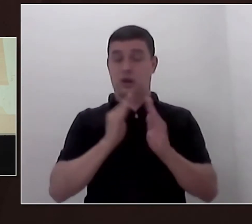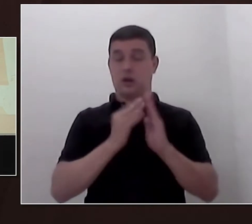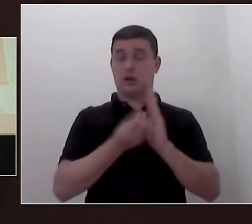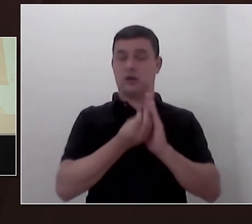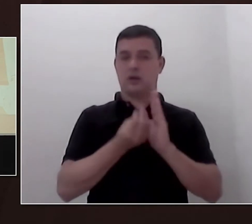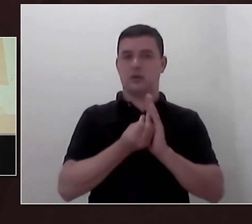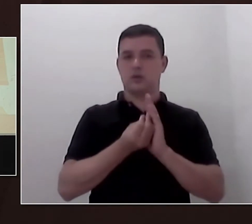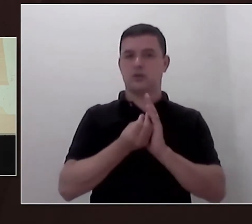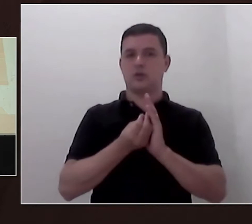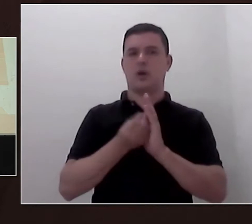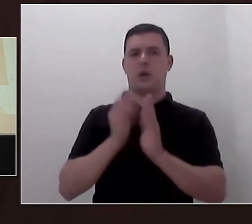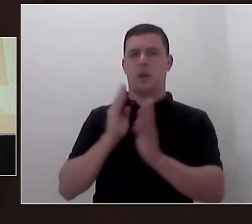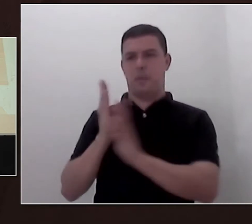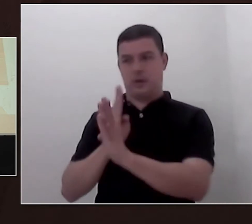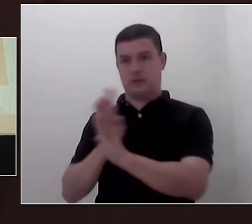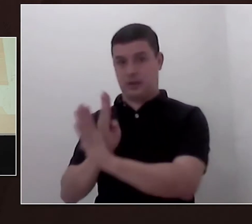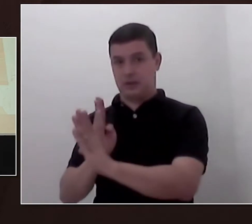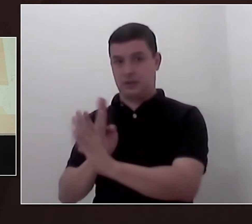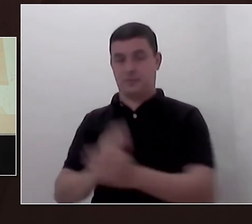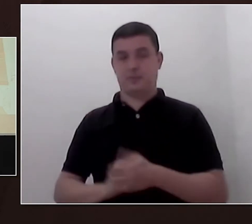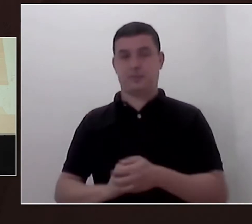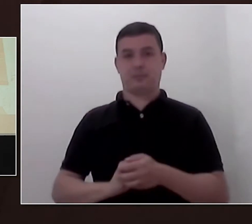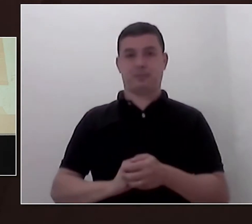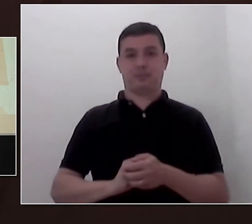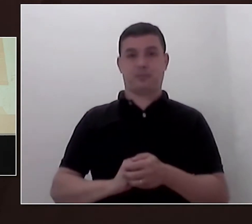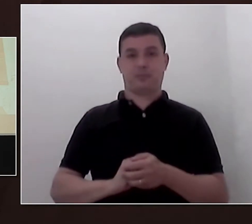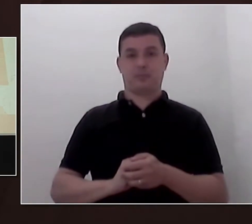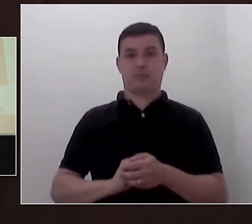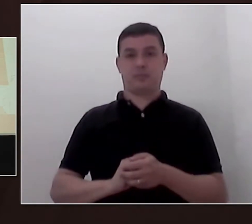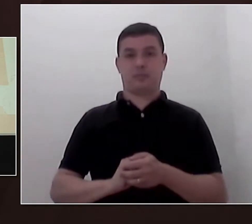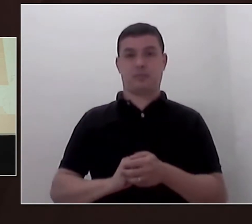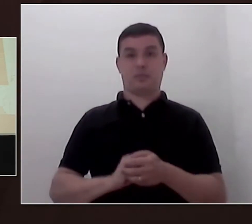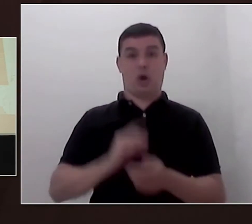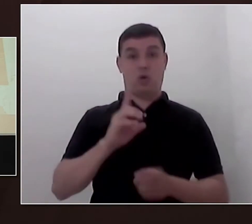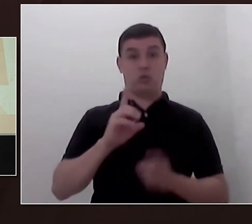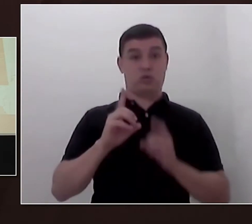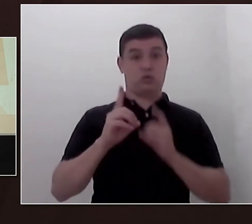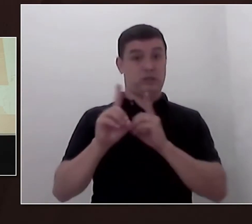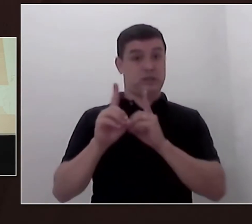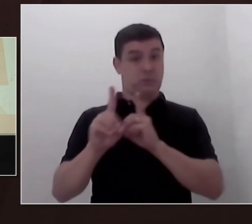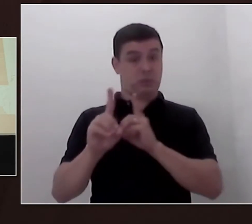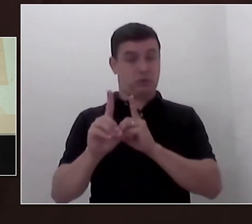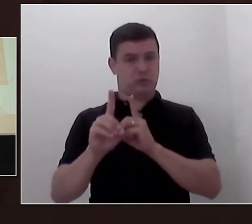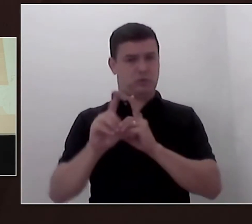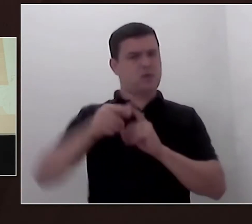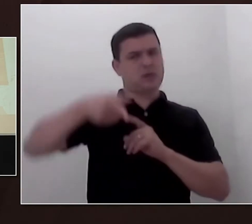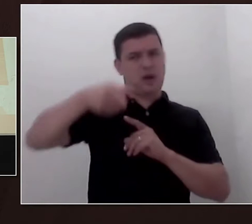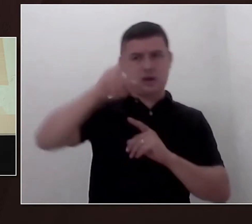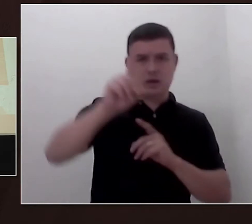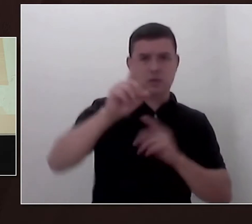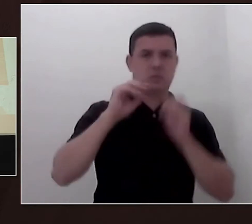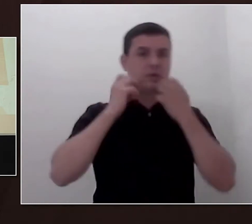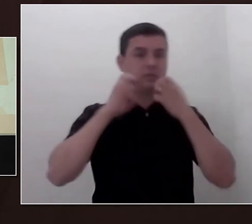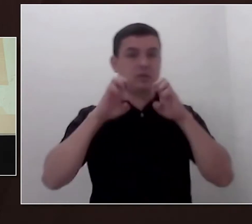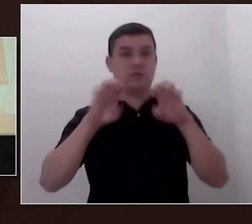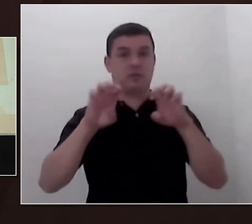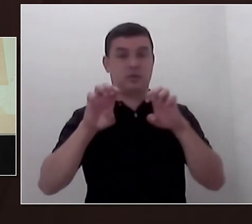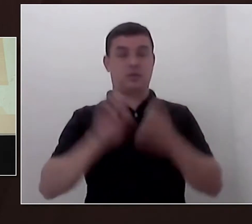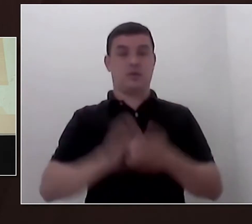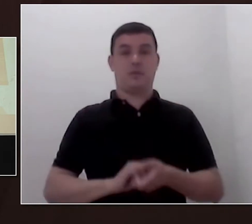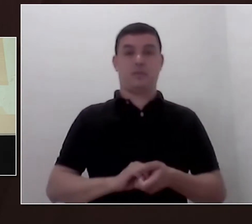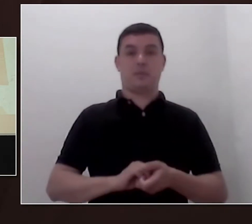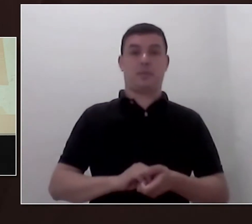discípulos saíram, exceto os apóstolos, e Filipe, o evangelista, o Filipe, que era um dos diáconos, dos